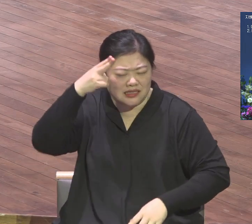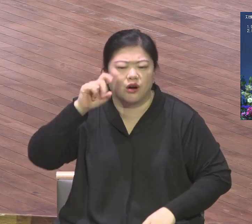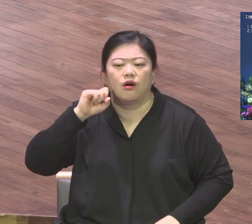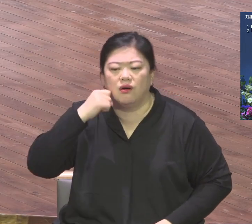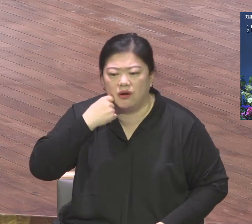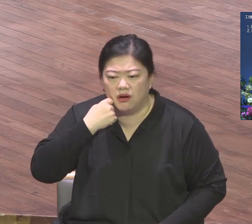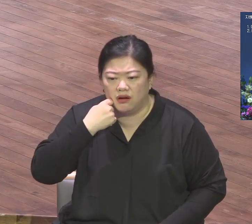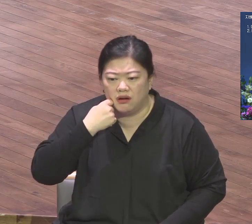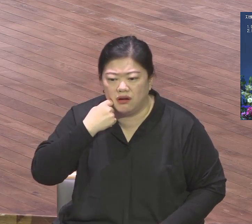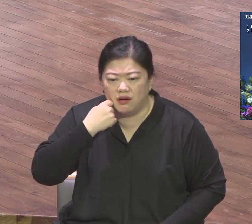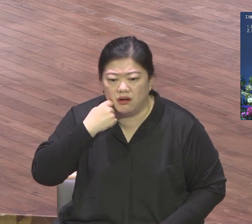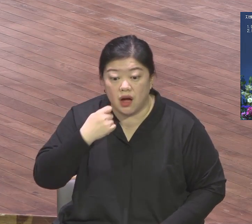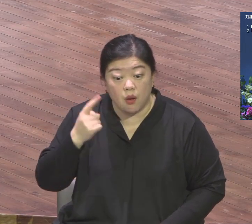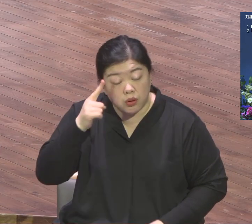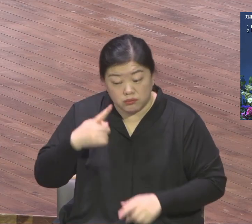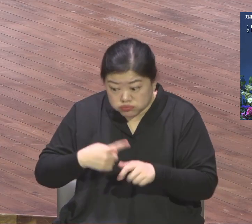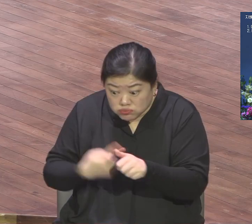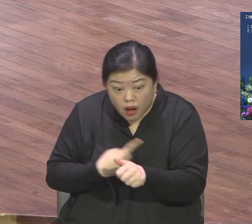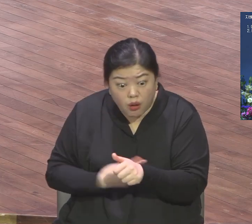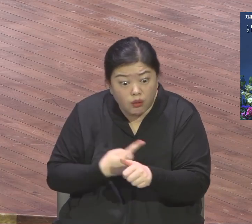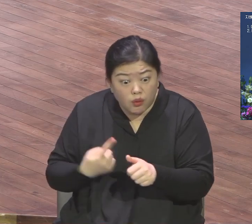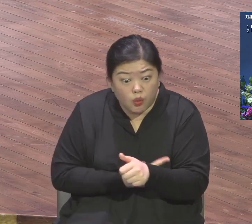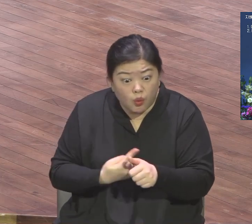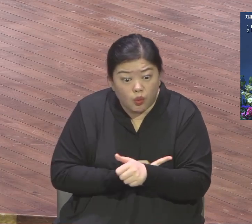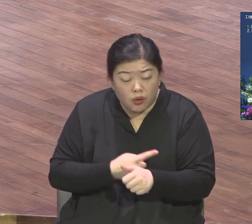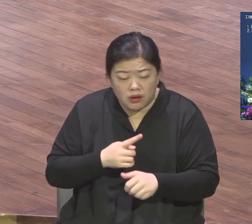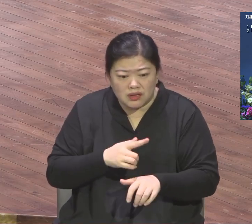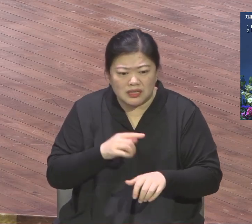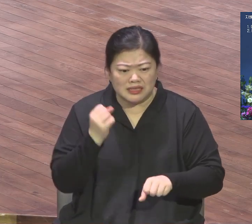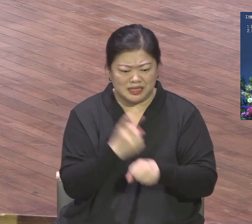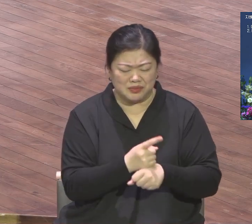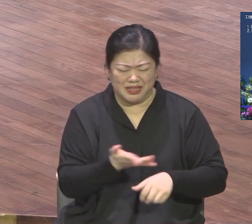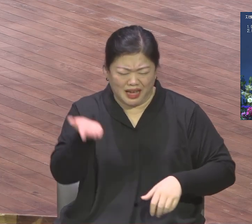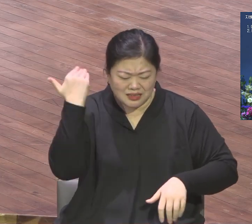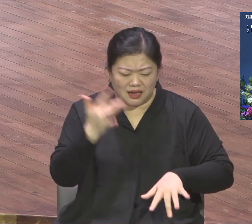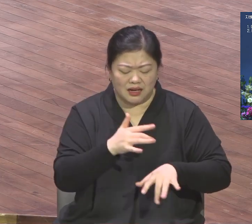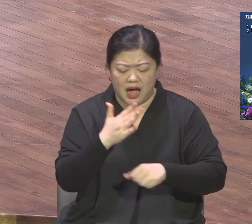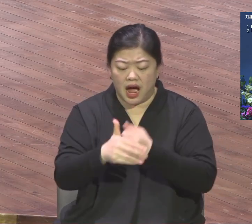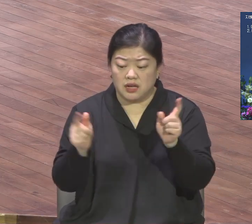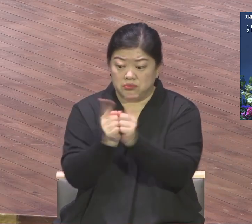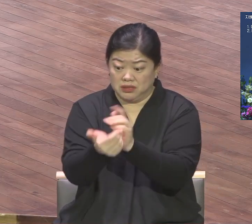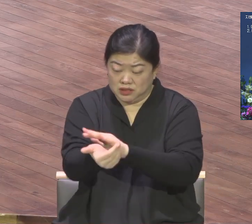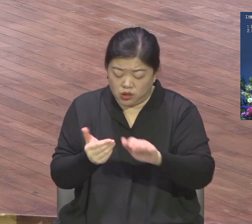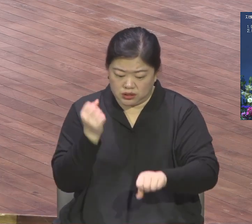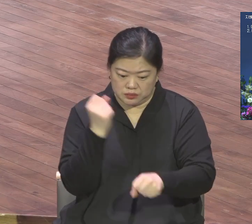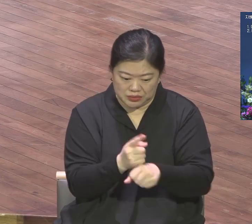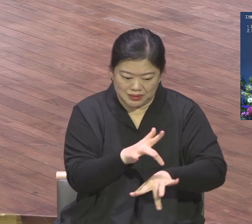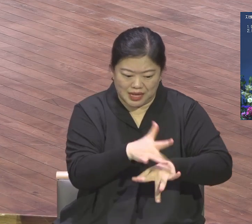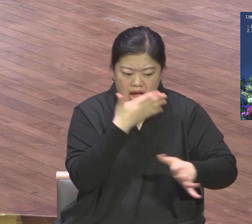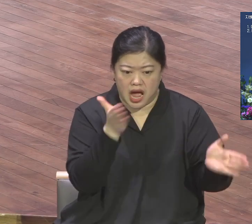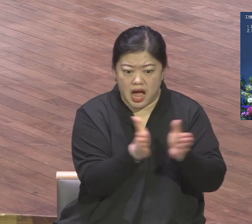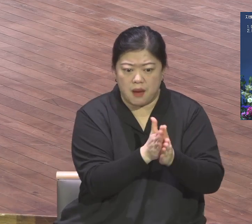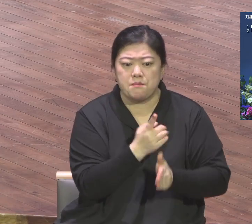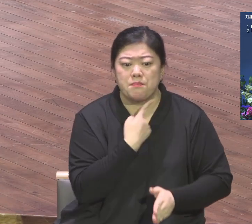그건 누구 잘못이에요? 본인 잘못이에요. 막을 수 있는데.